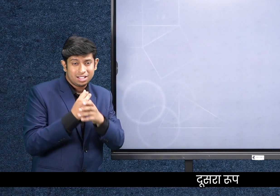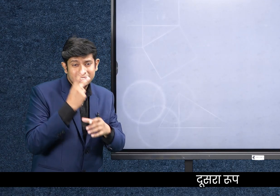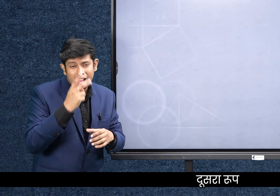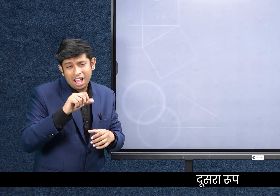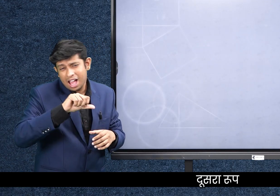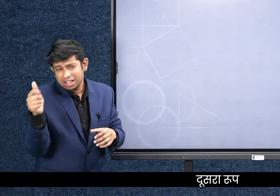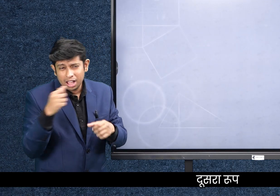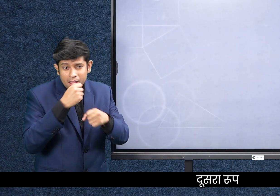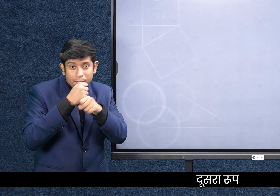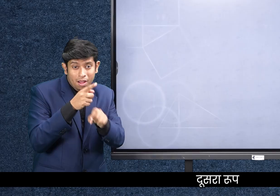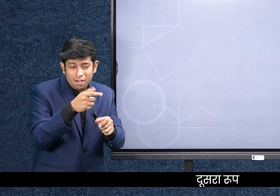दूसरा रूप,